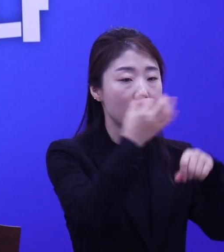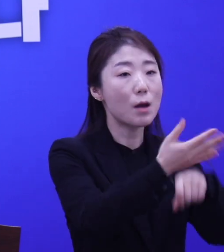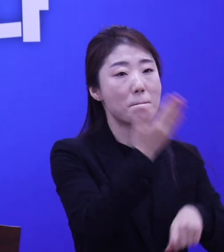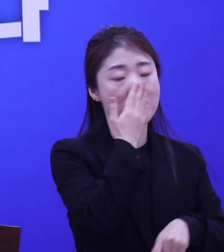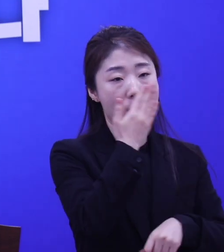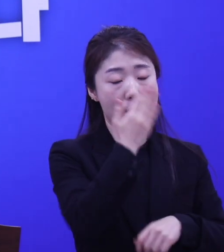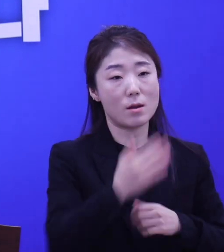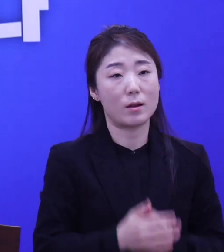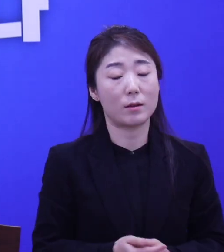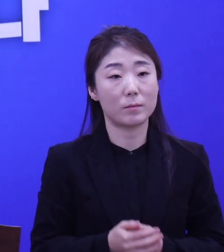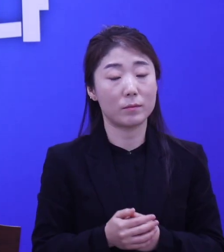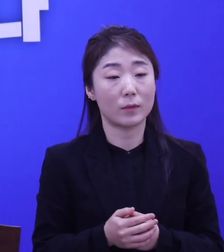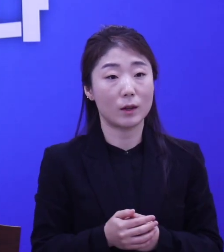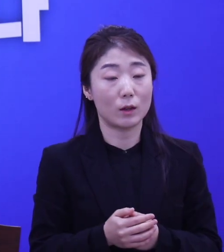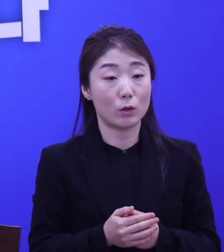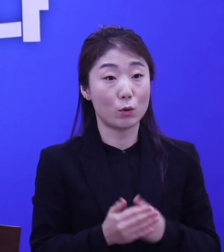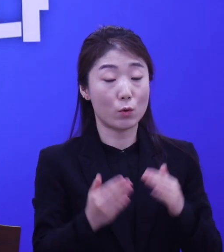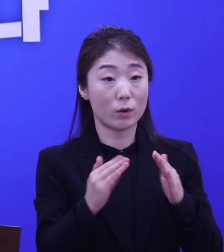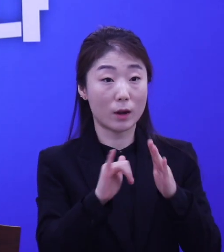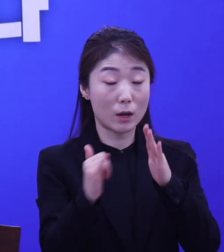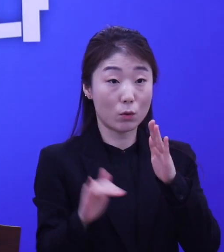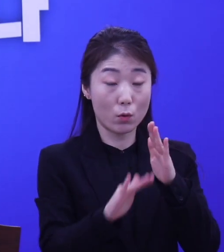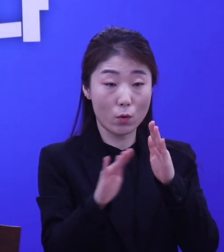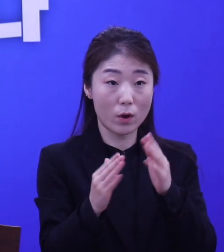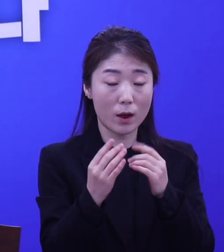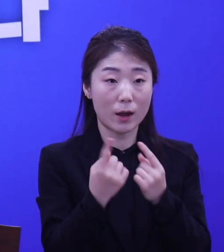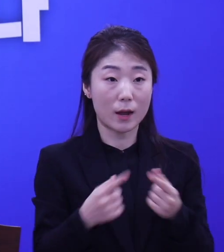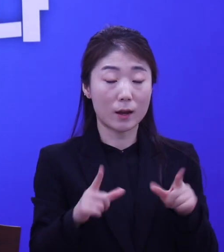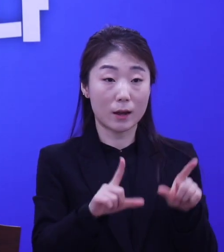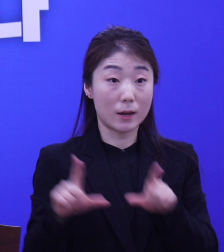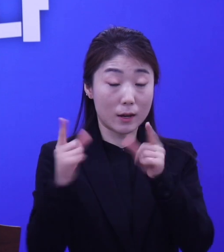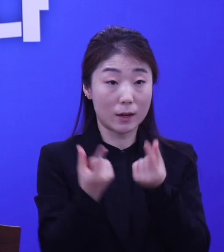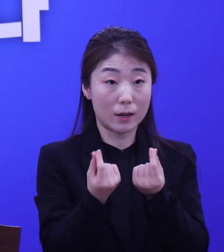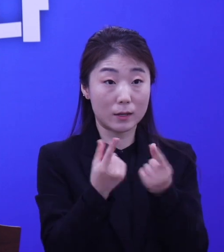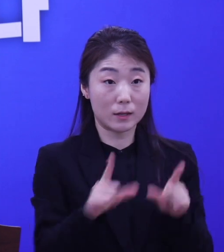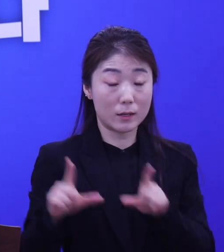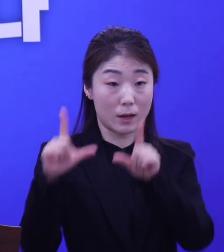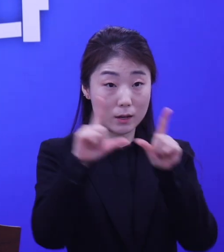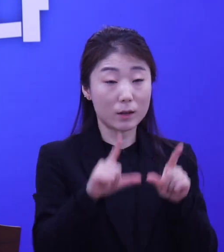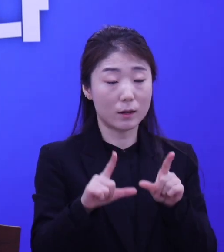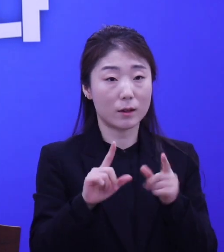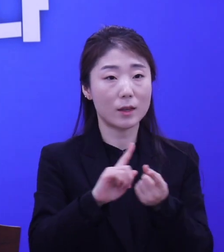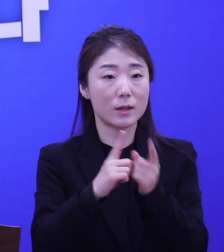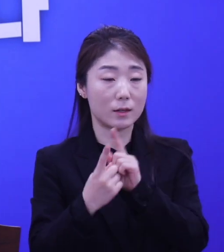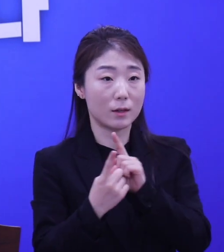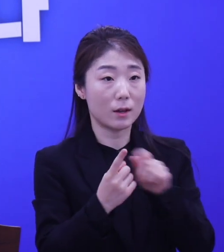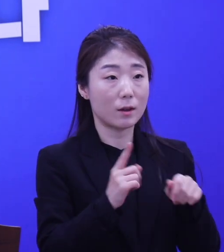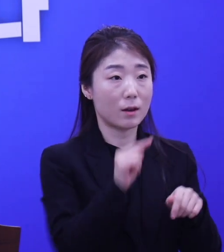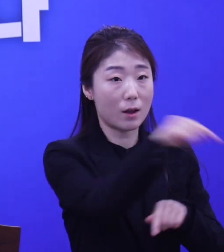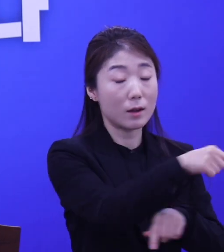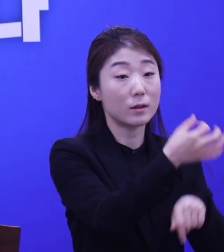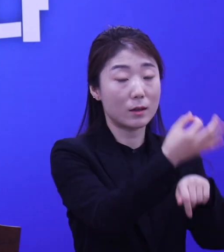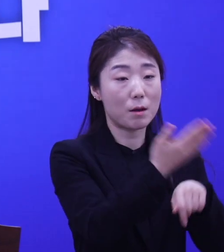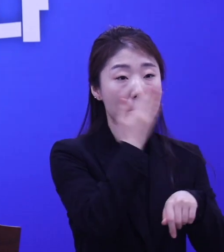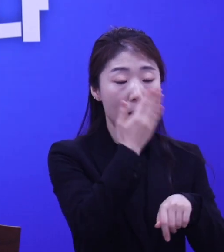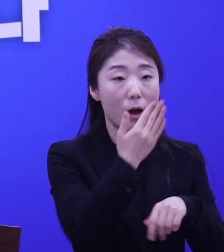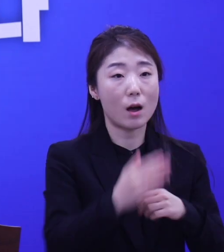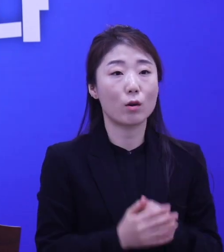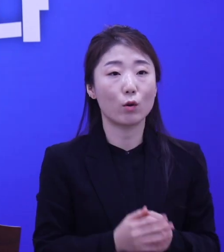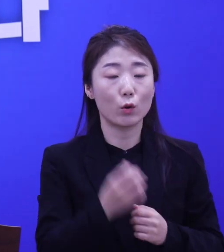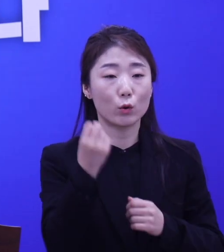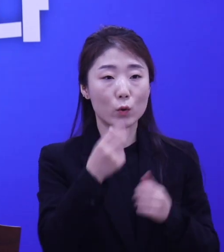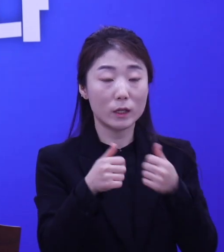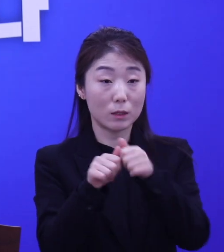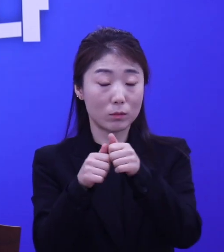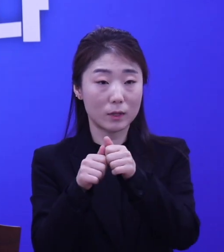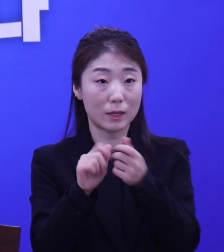주민등록부상 동거인이 대리구매 대상자의 출생연도 요일에 구매가 가능하고 대리구매자의